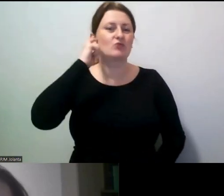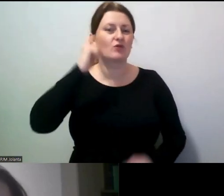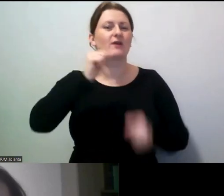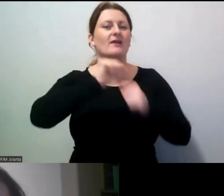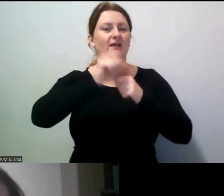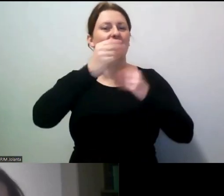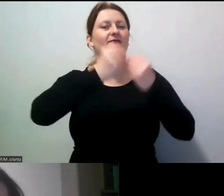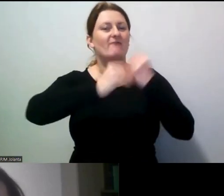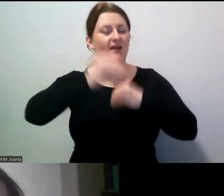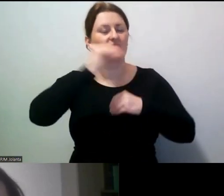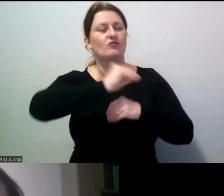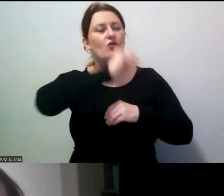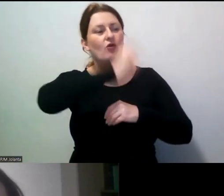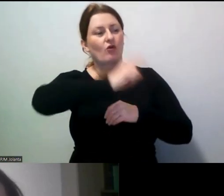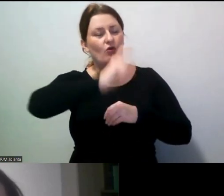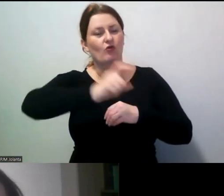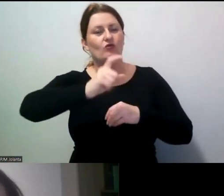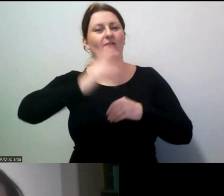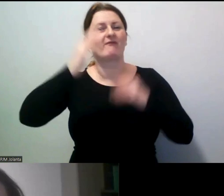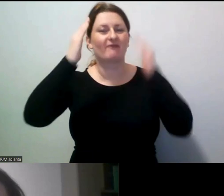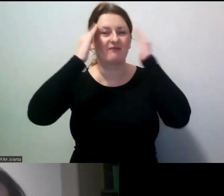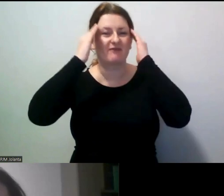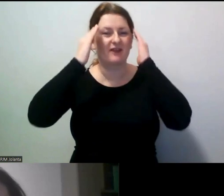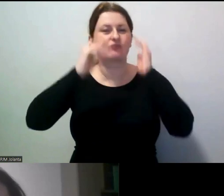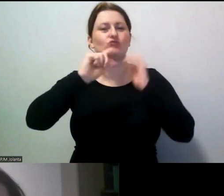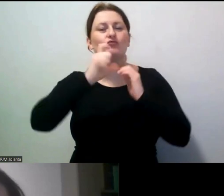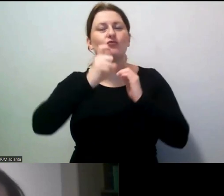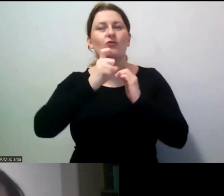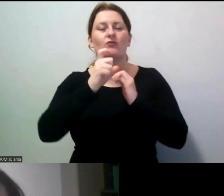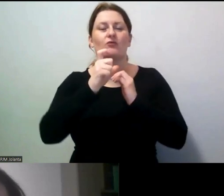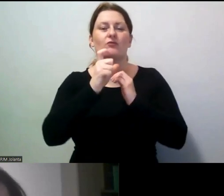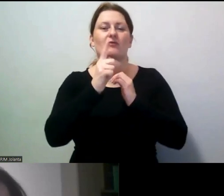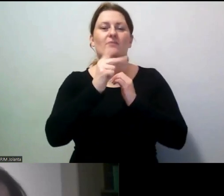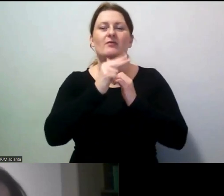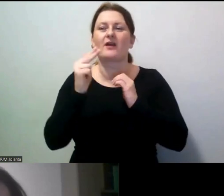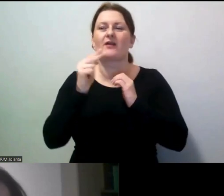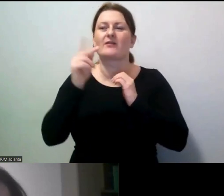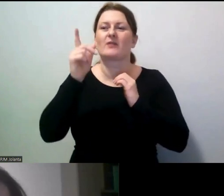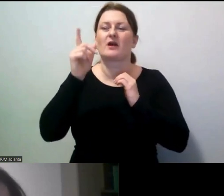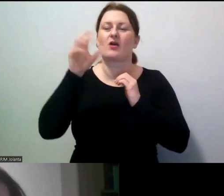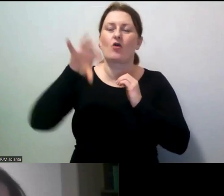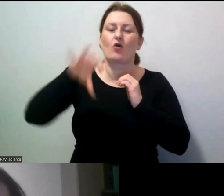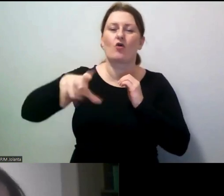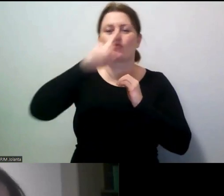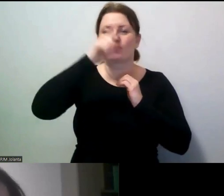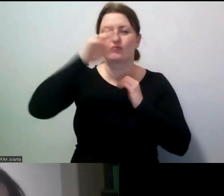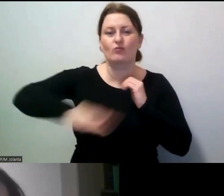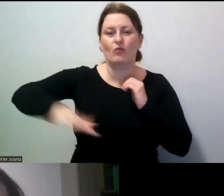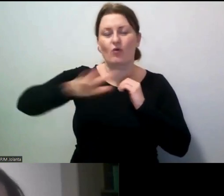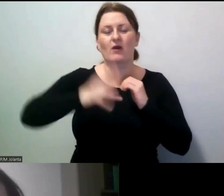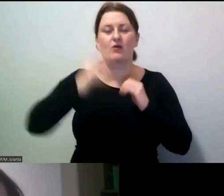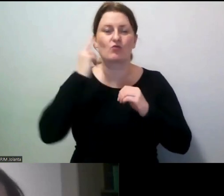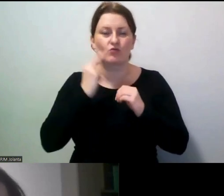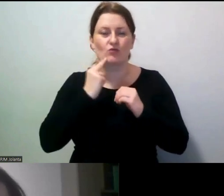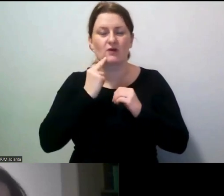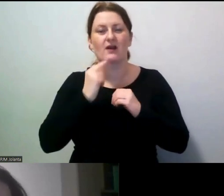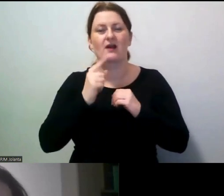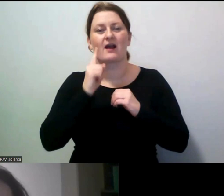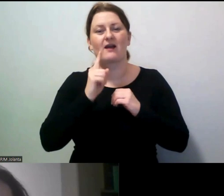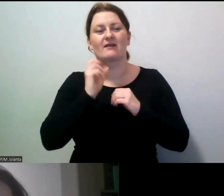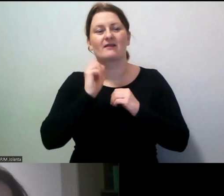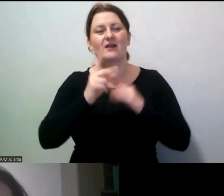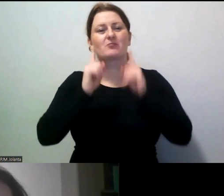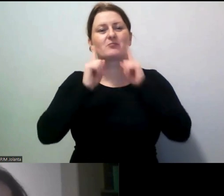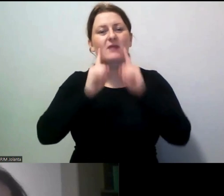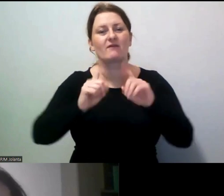jest osób, które wiedzą coś o społeczności głuchych, ale takiego realnego